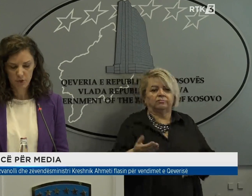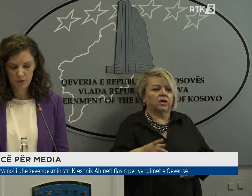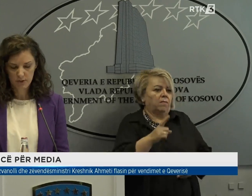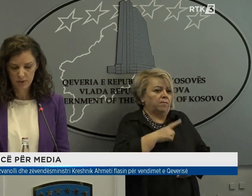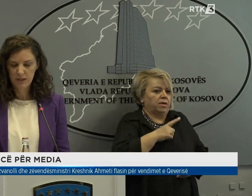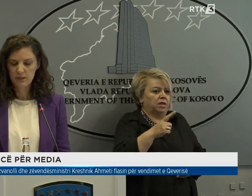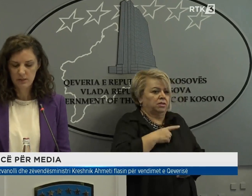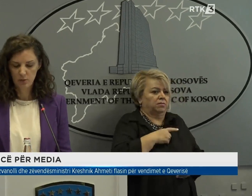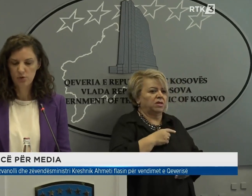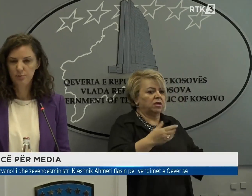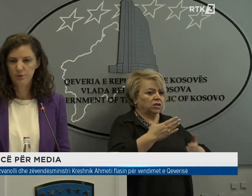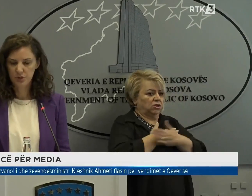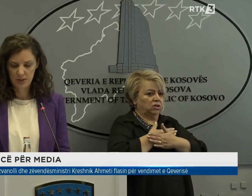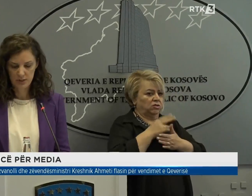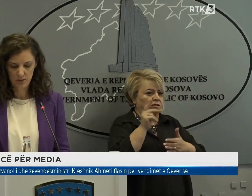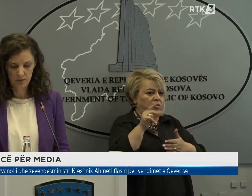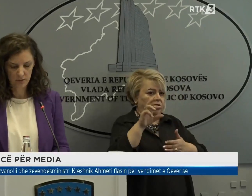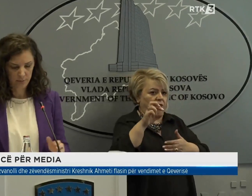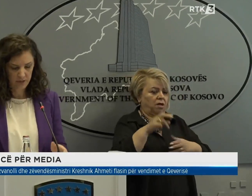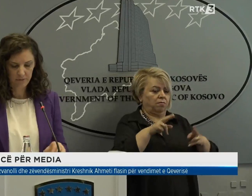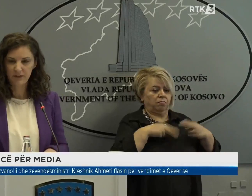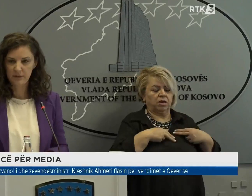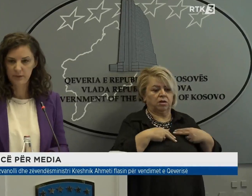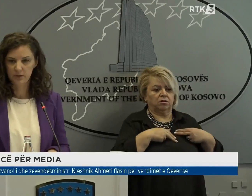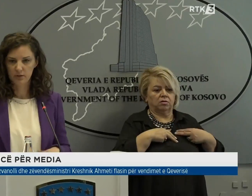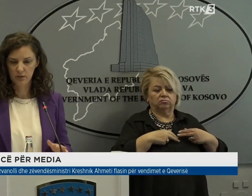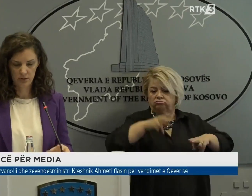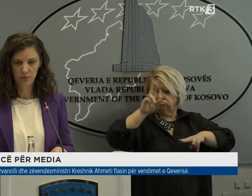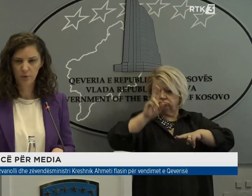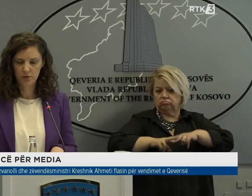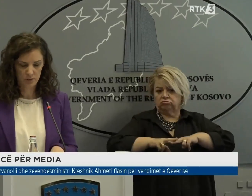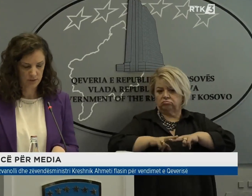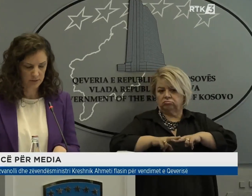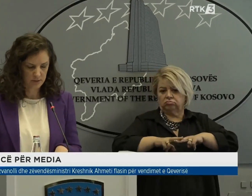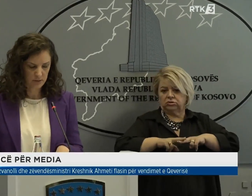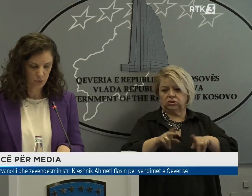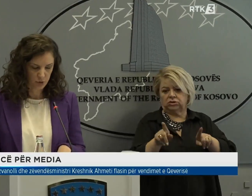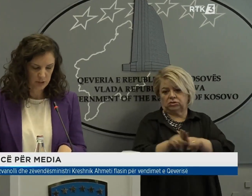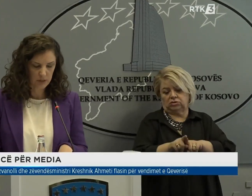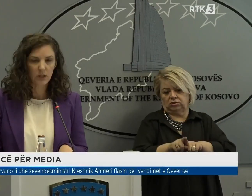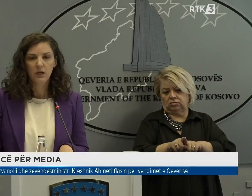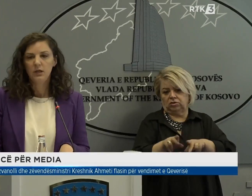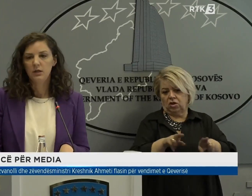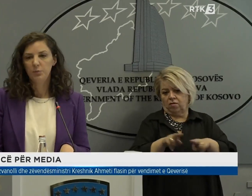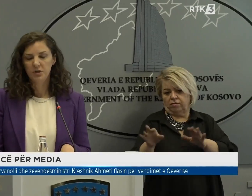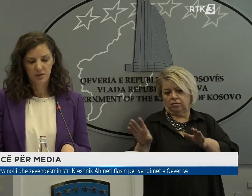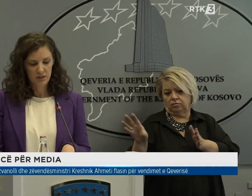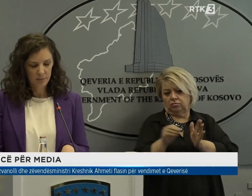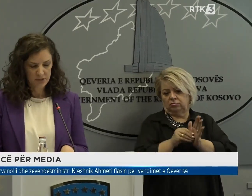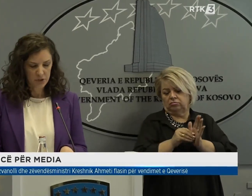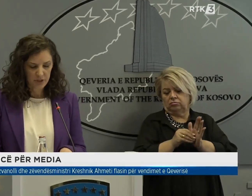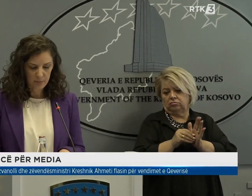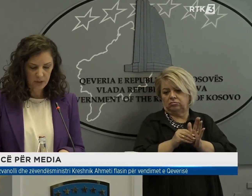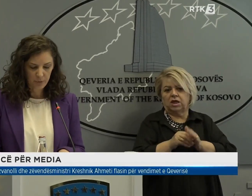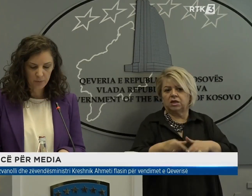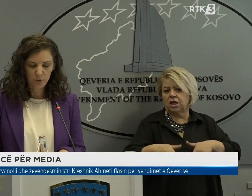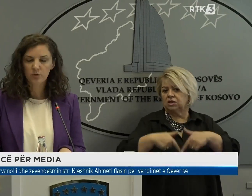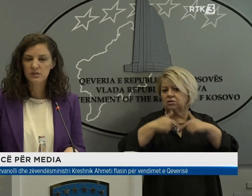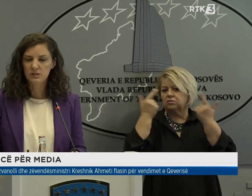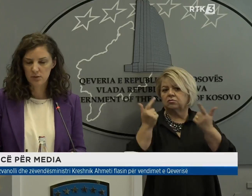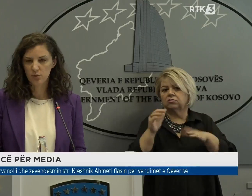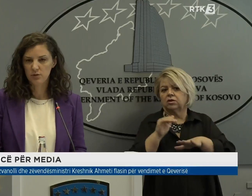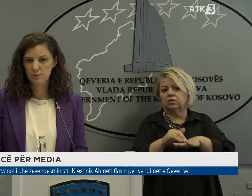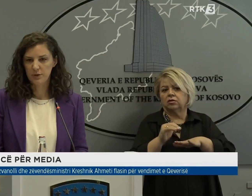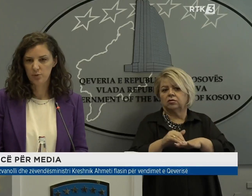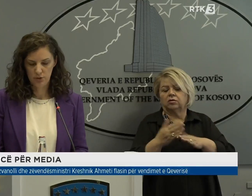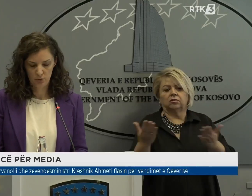presim që ZRE-i si institucion përgjegjës të marrë vendimin në bazë të këtij gjykimi, por edhe të japë sqarimet për mënyrën